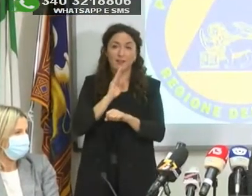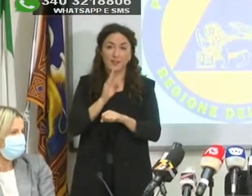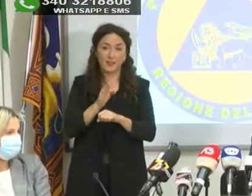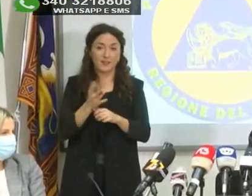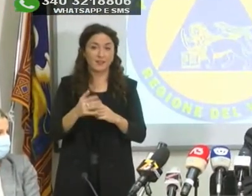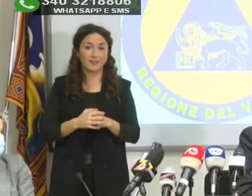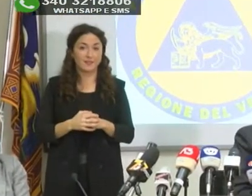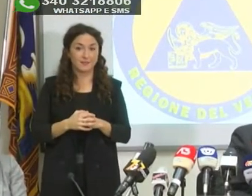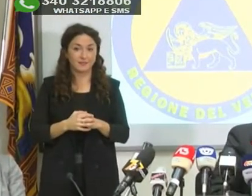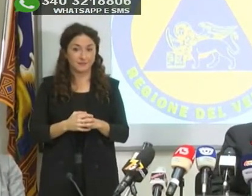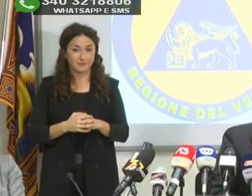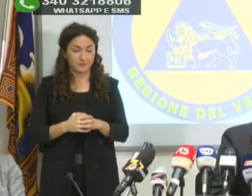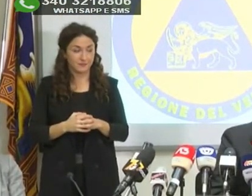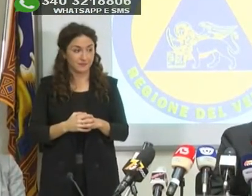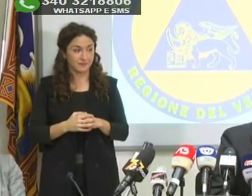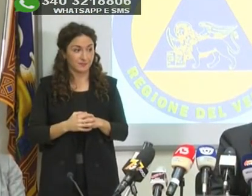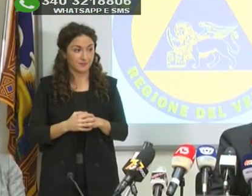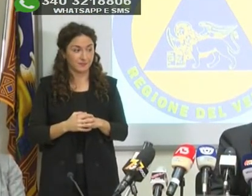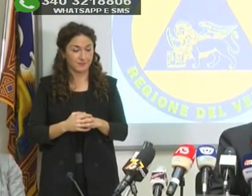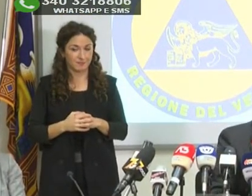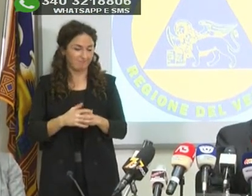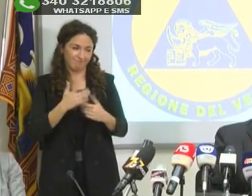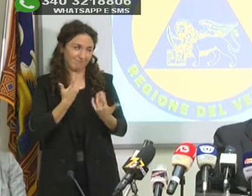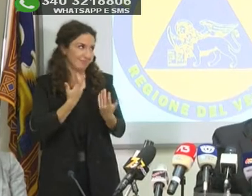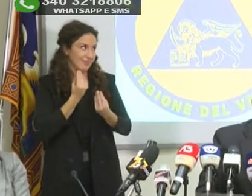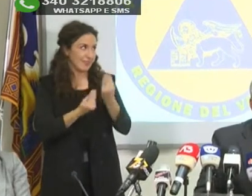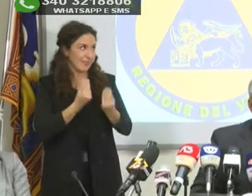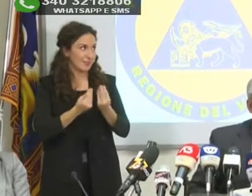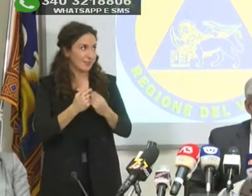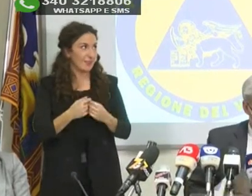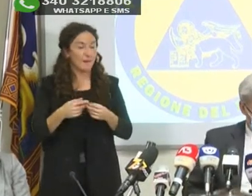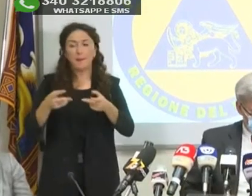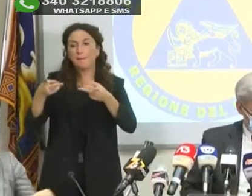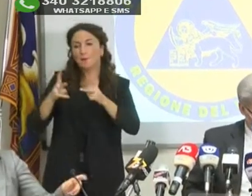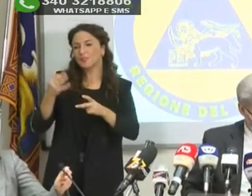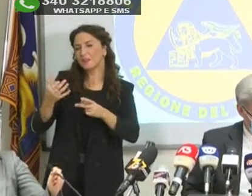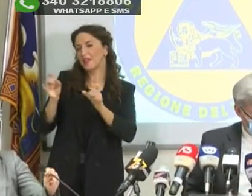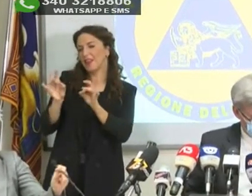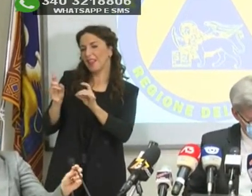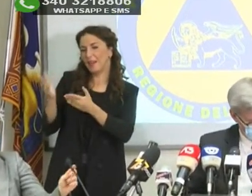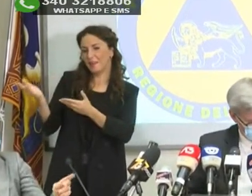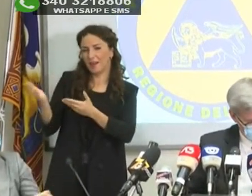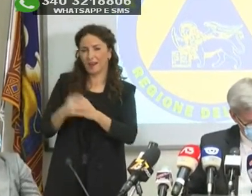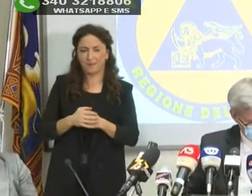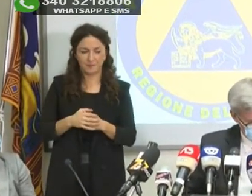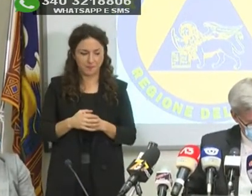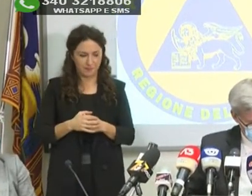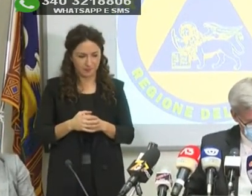per rispetto alle TV. No, scherzo, dai, scherzo. La mia poltrona è sempre più libera.